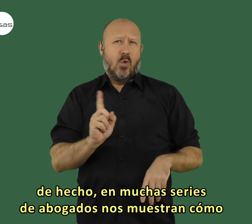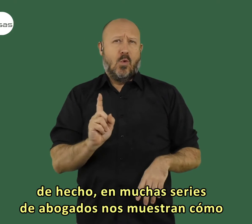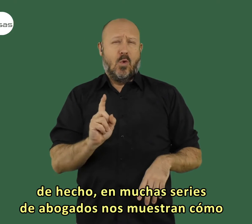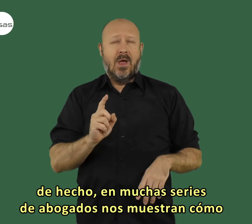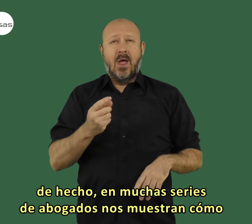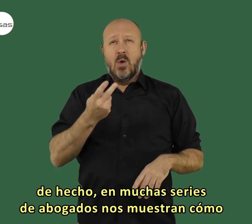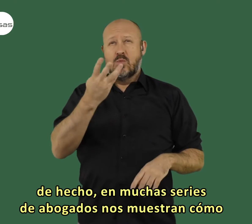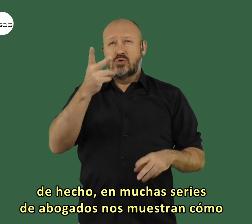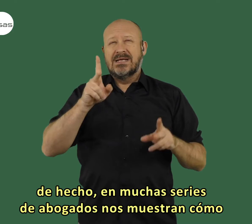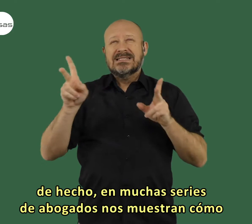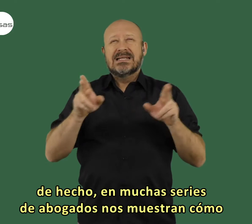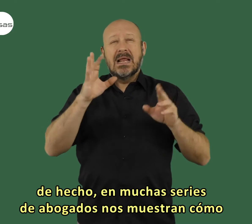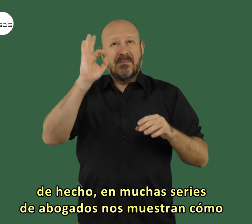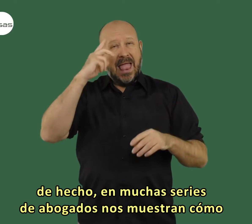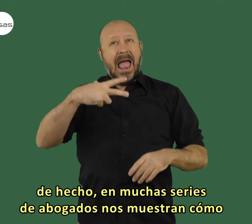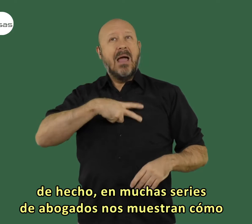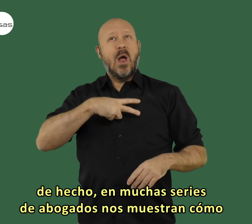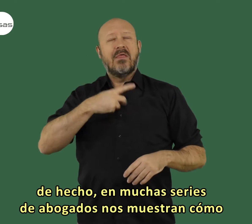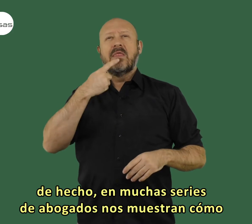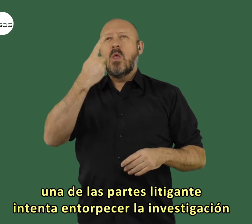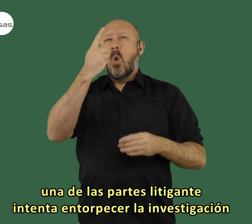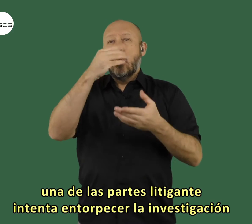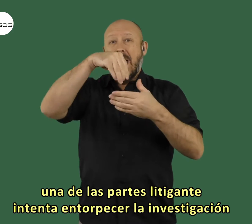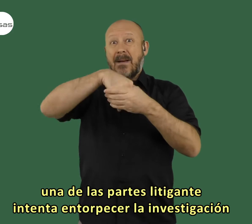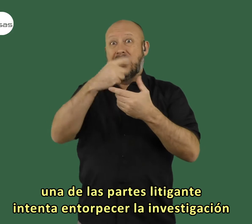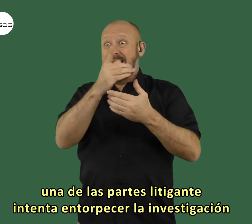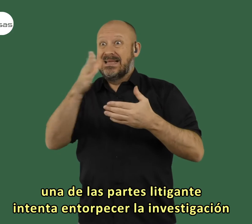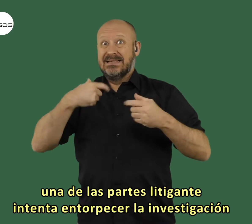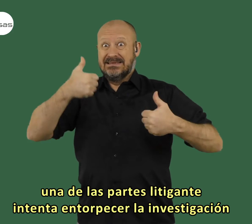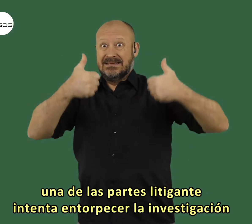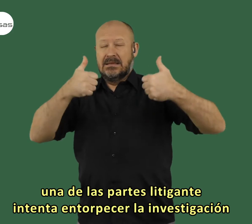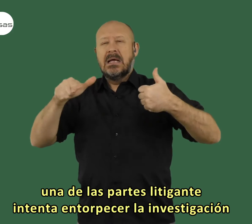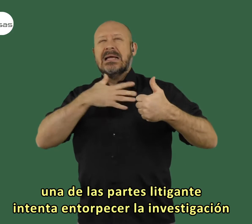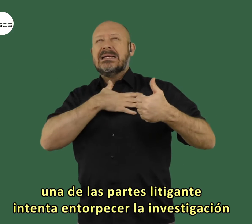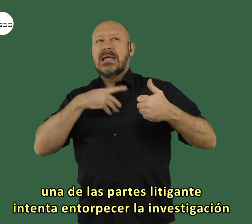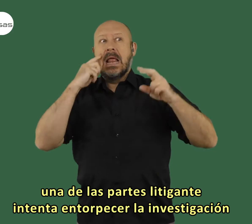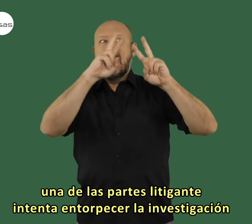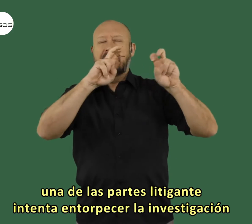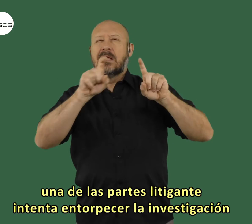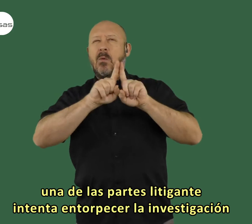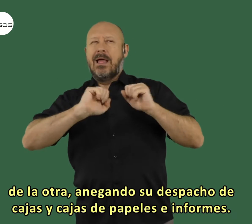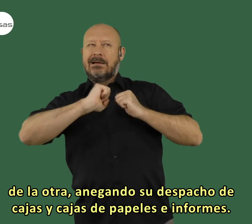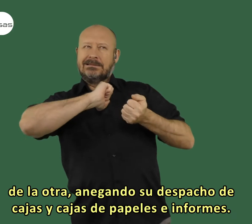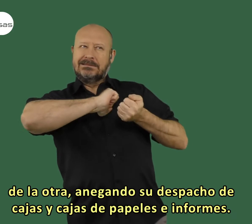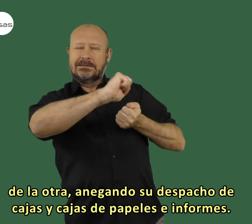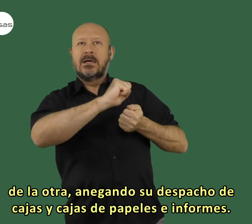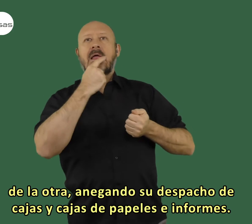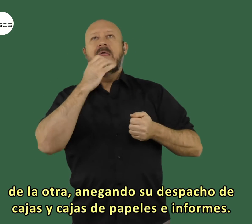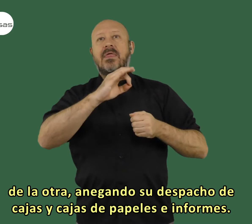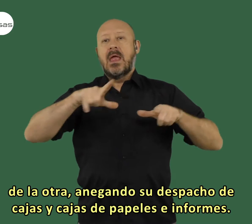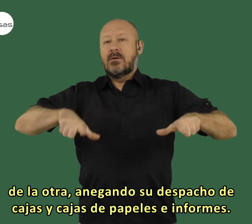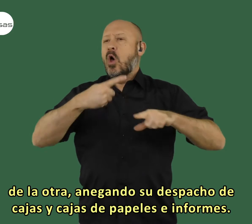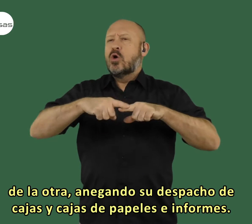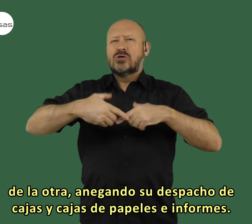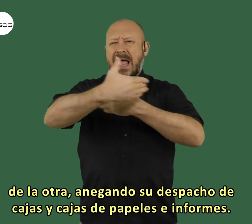humanidad. De hecho, en muchas series de abogados nos muestran cómo una de las partes litigantes intenta entorpecer la investigación de la otra,